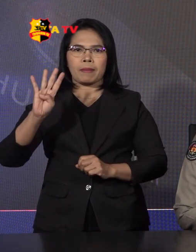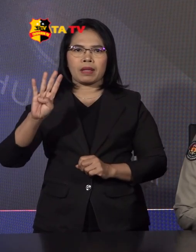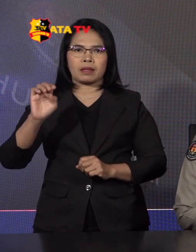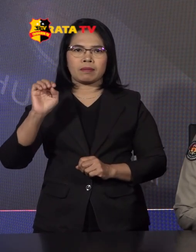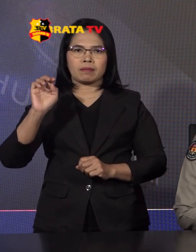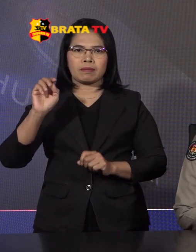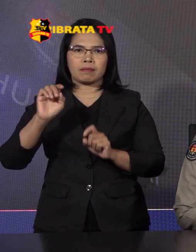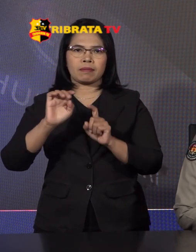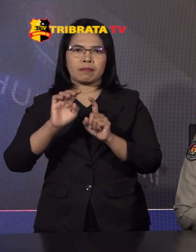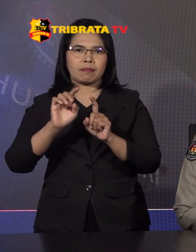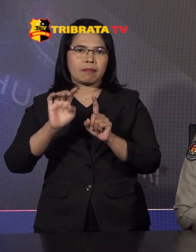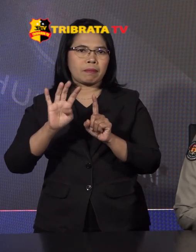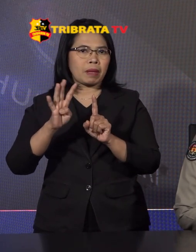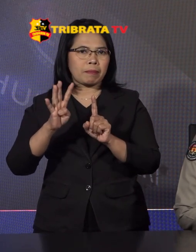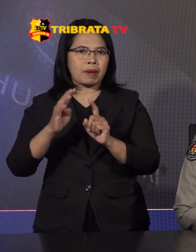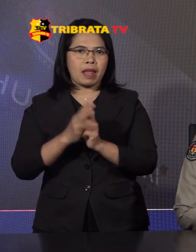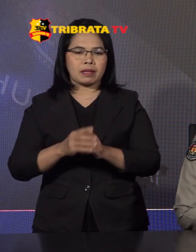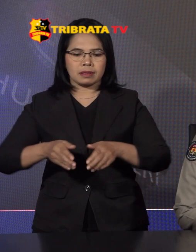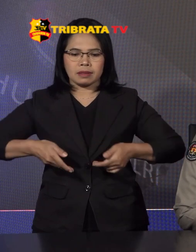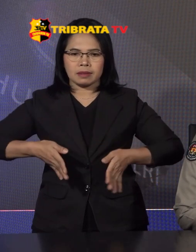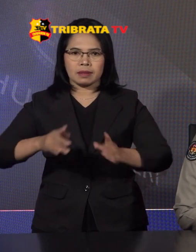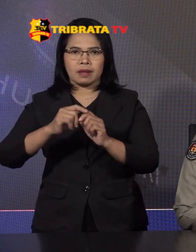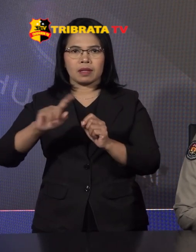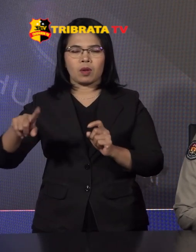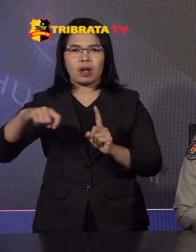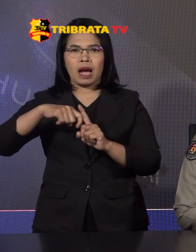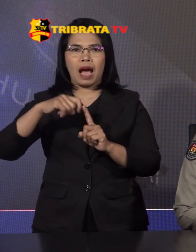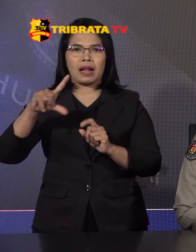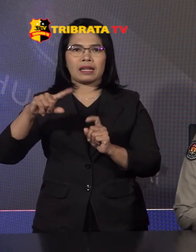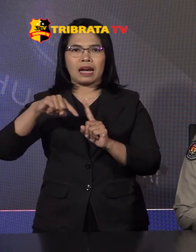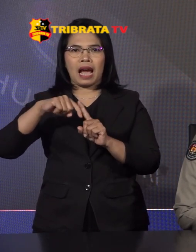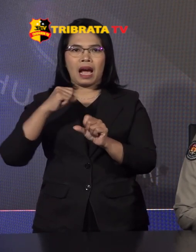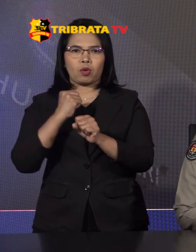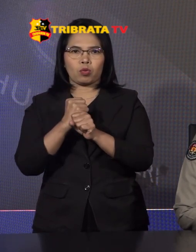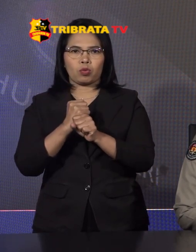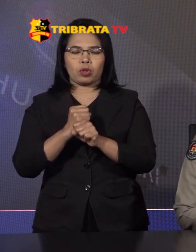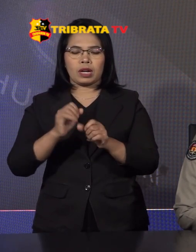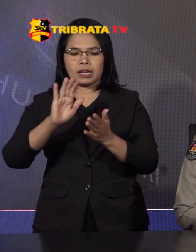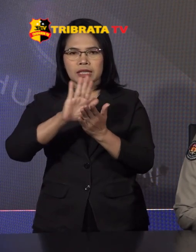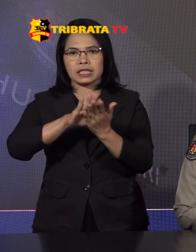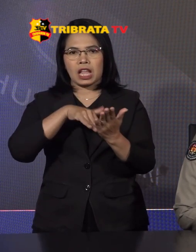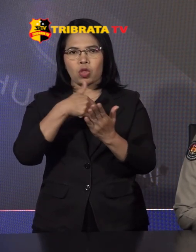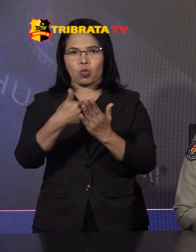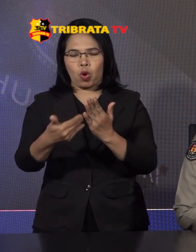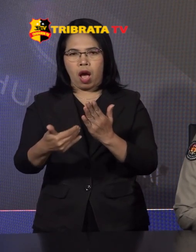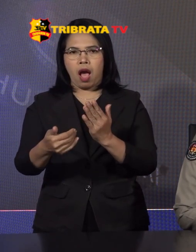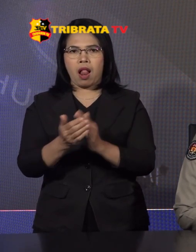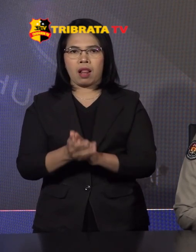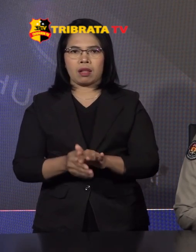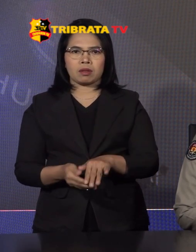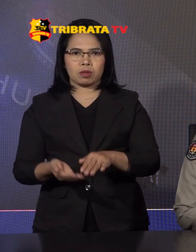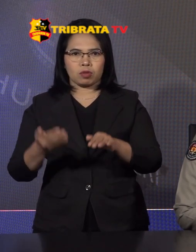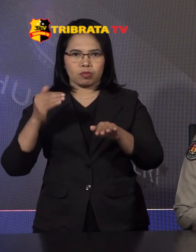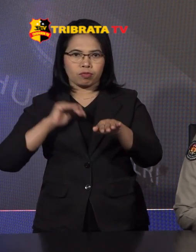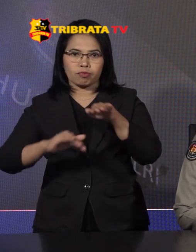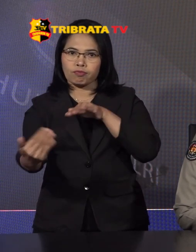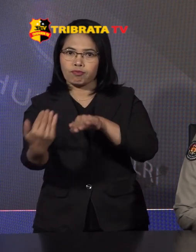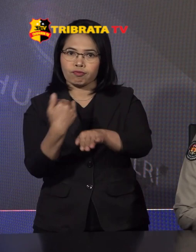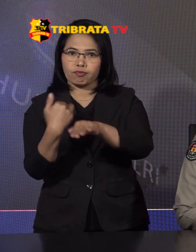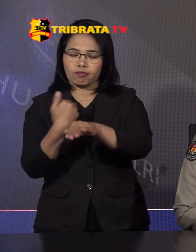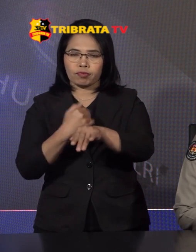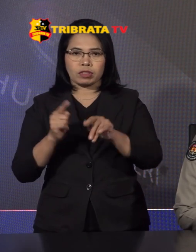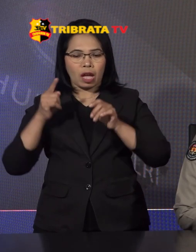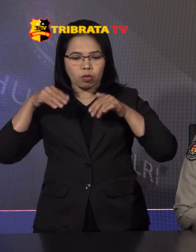414 gerbang tol kalikangkung Adapun jadwal pelaksanaan kontra flow dan one